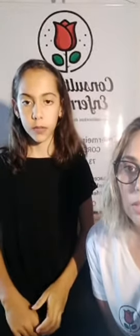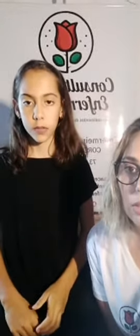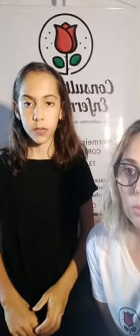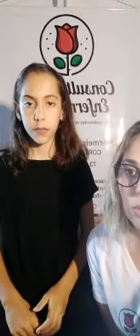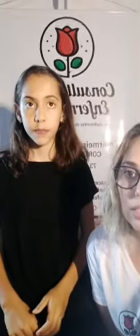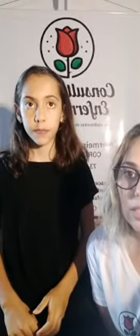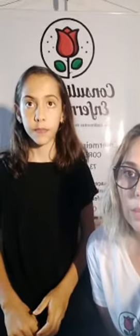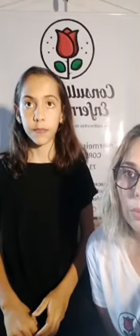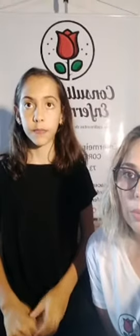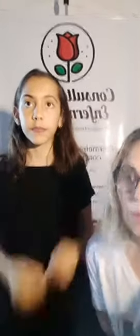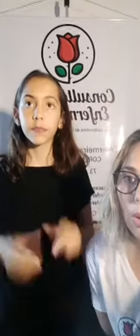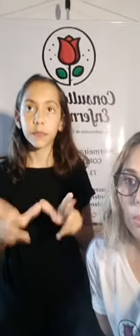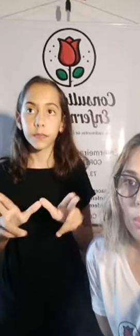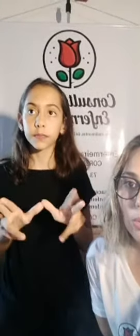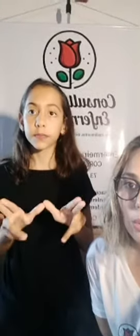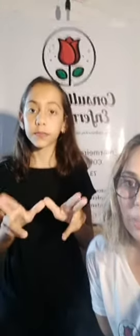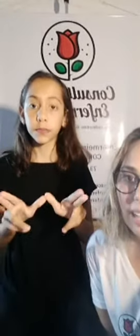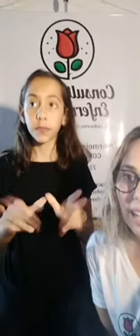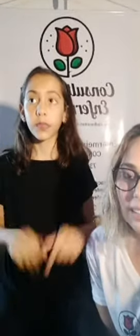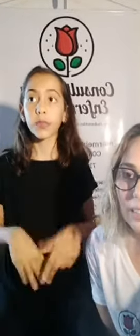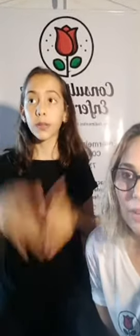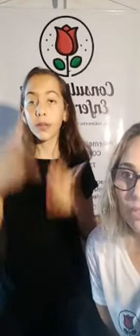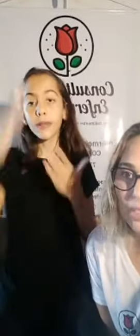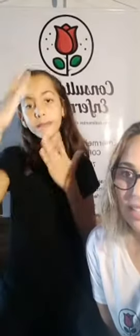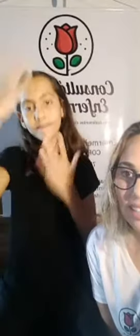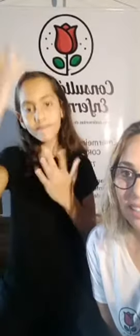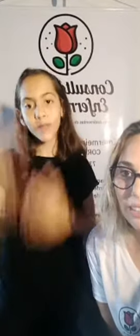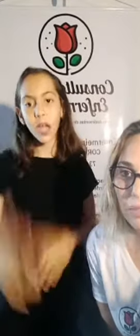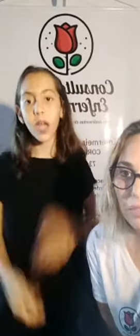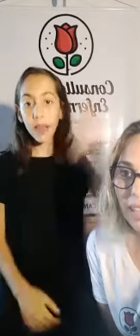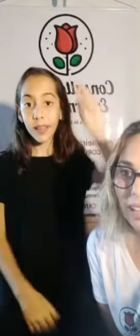endêmicos do nosso município. Muito obrigada. Espero